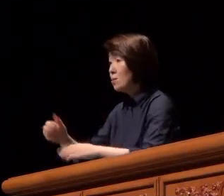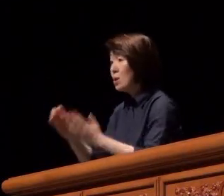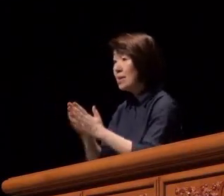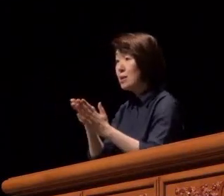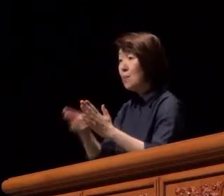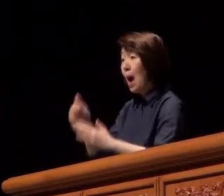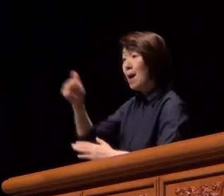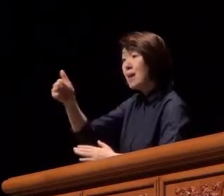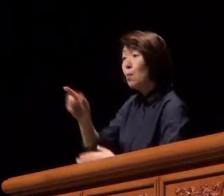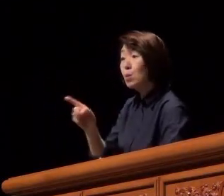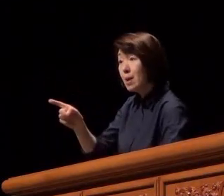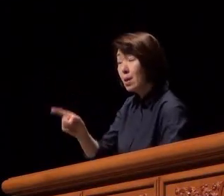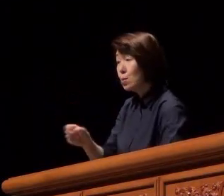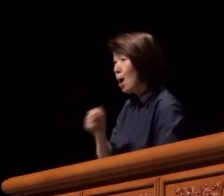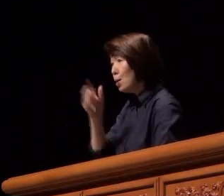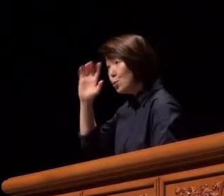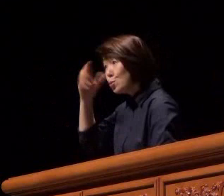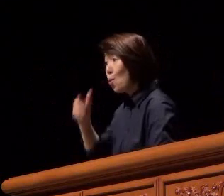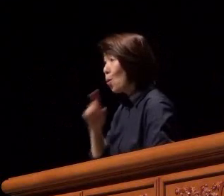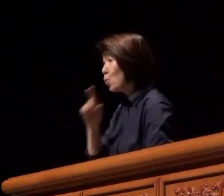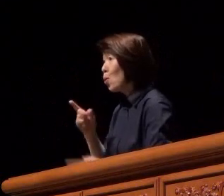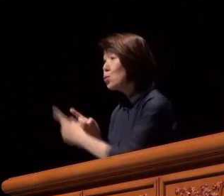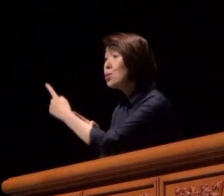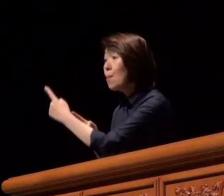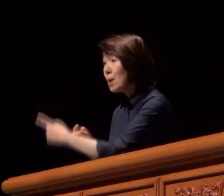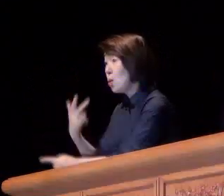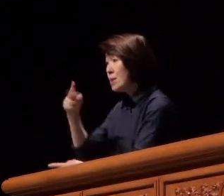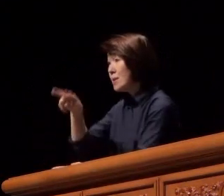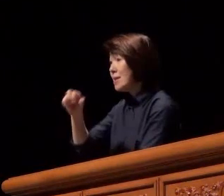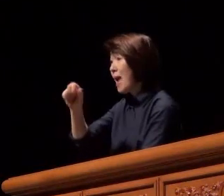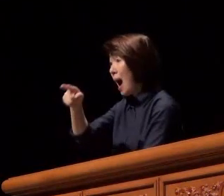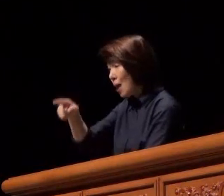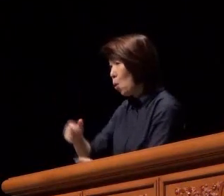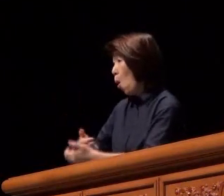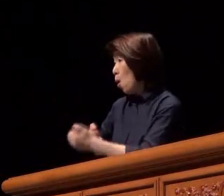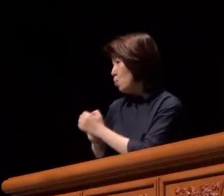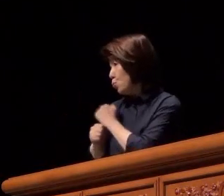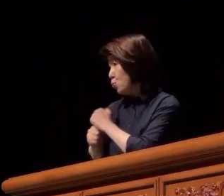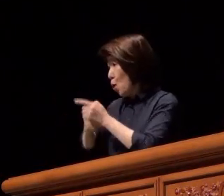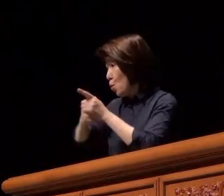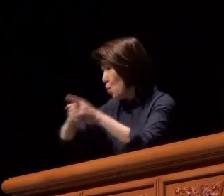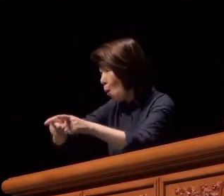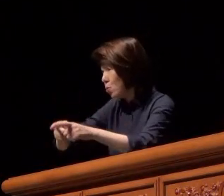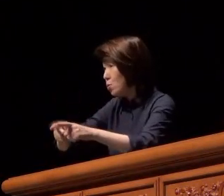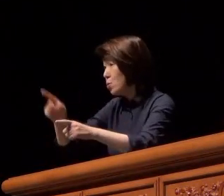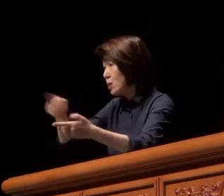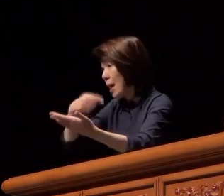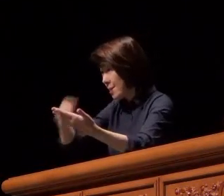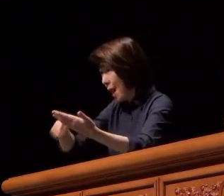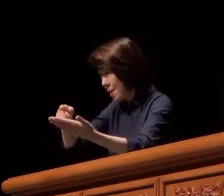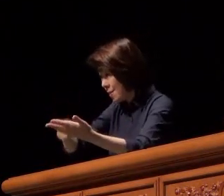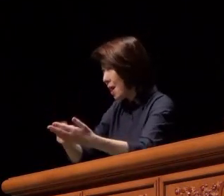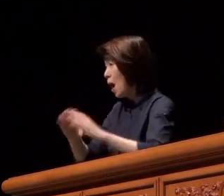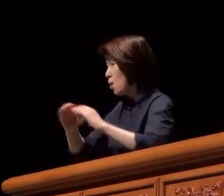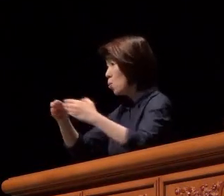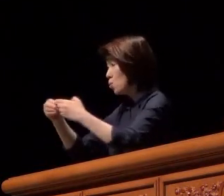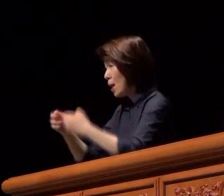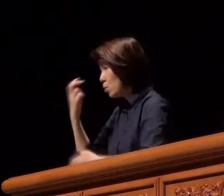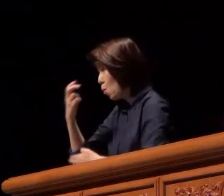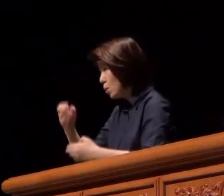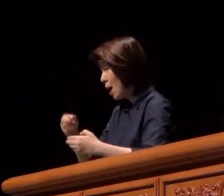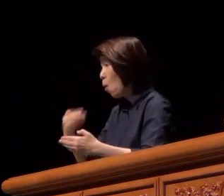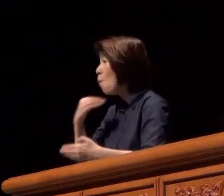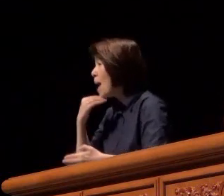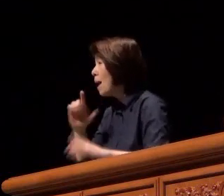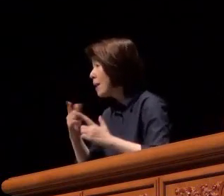すごいことを言ってますよね。そのシリア の、 あの武力制裁に、あの国連の調査を待たずにアメリカは踏み